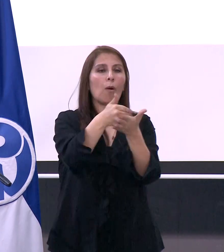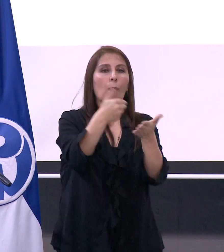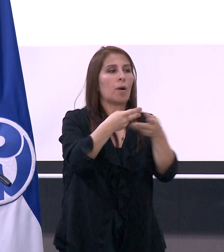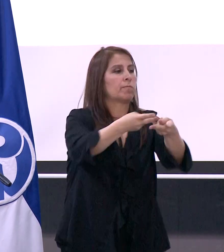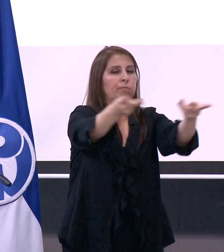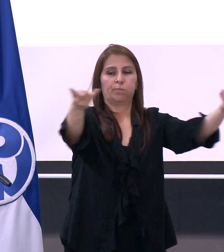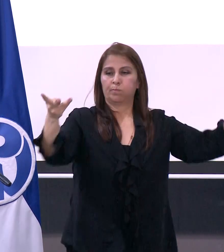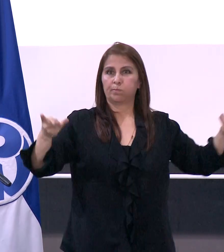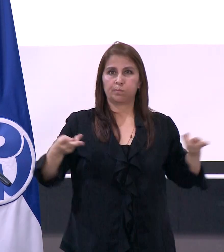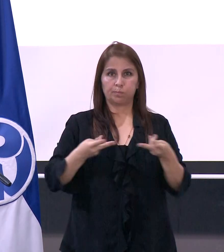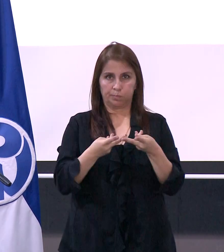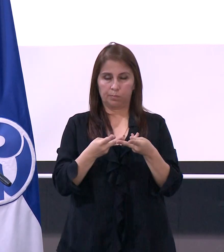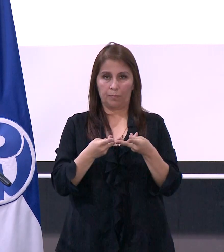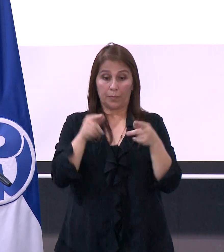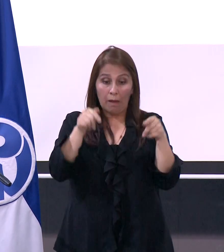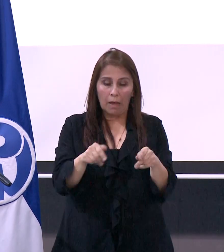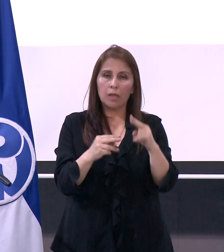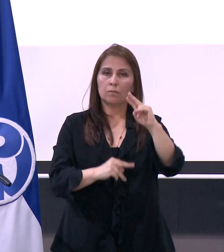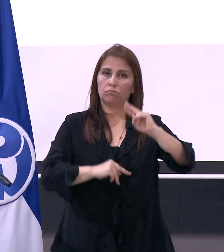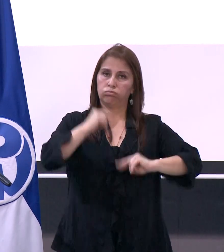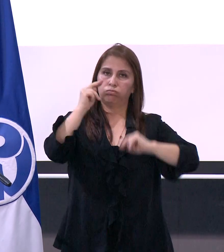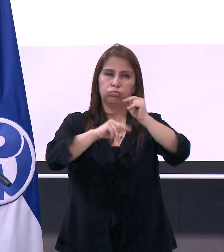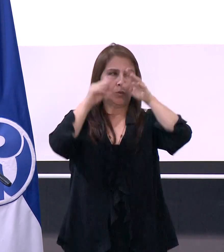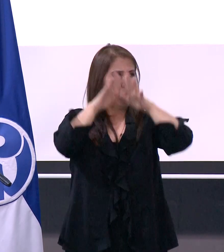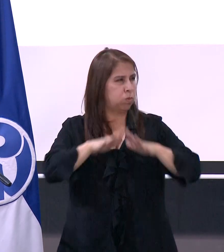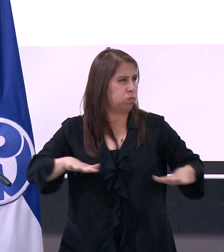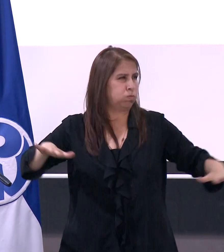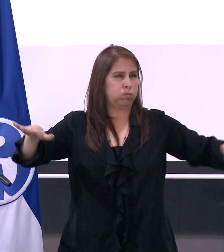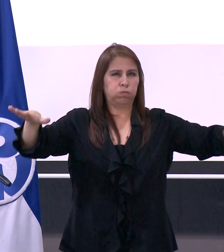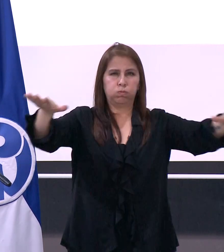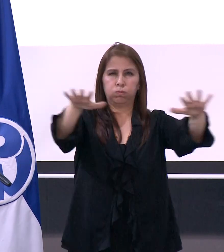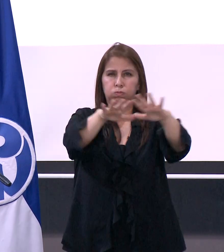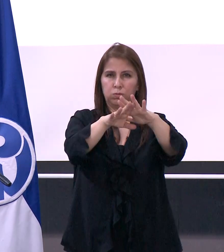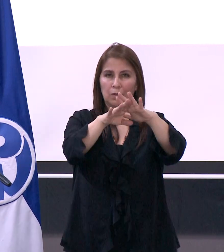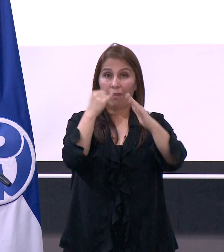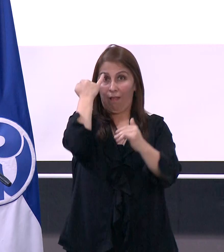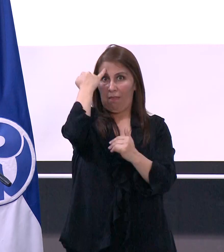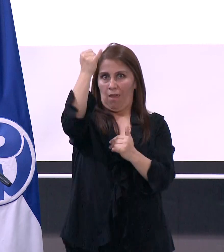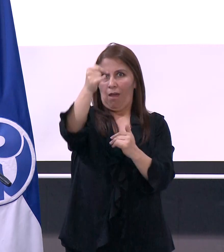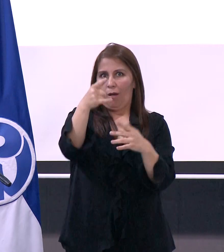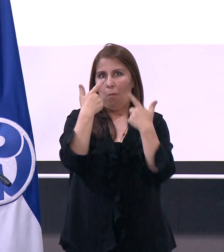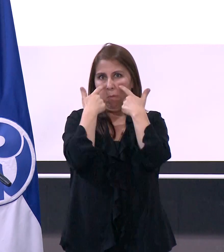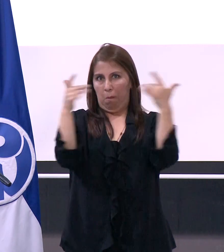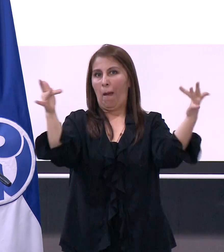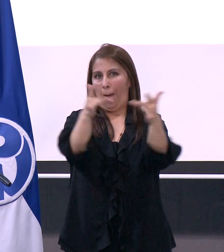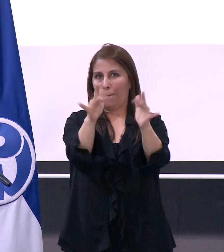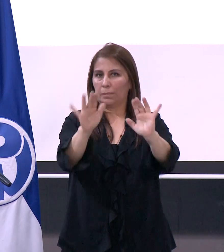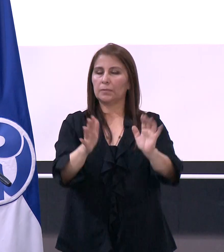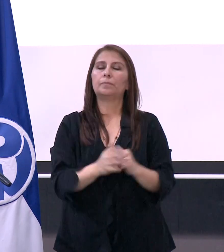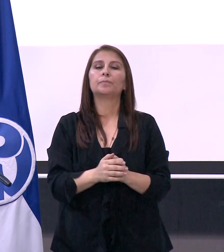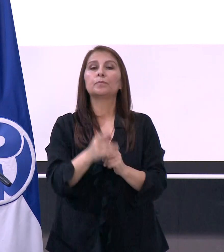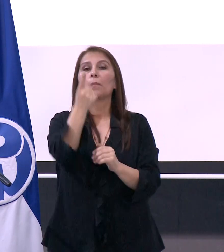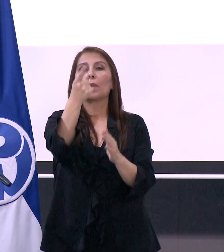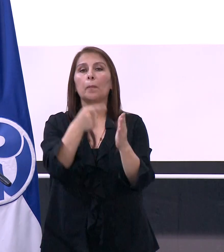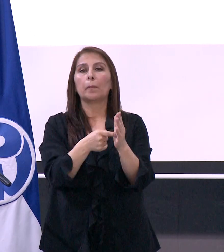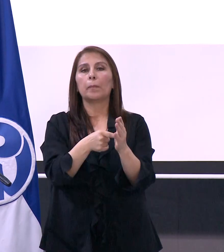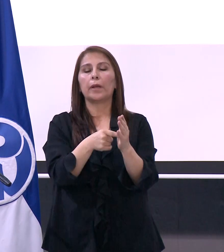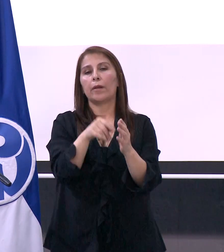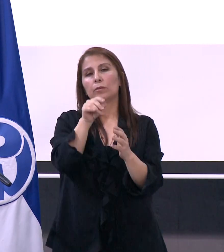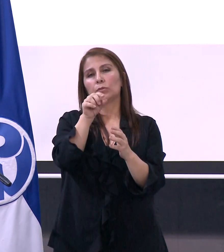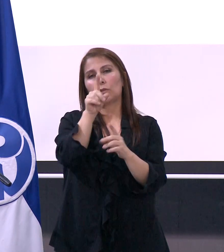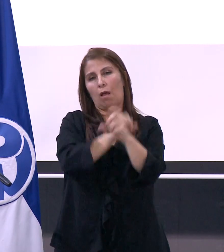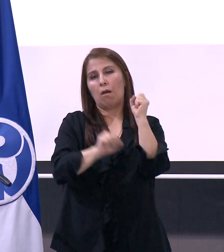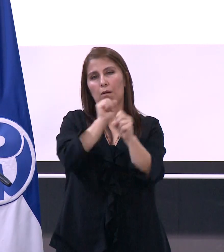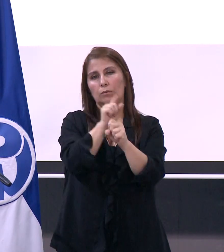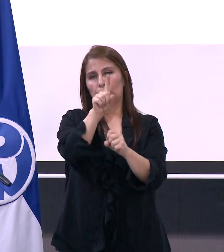terreno donde se pudiera construir un campus digno de lo que se proyectaba fue en la década del 60 cuando se creó en el ministerio